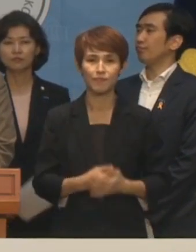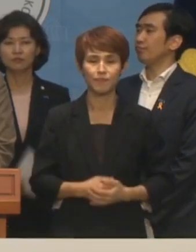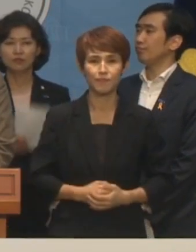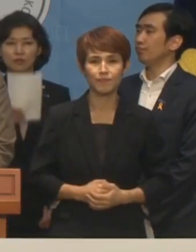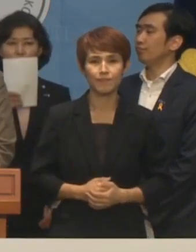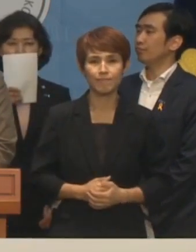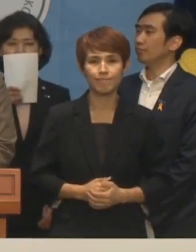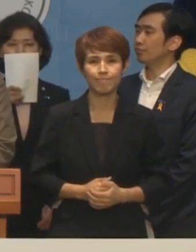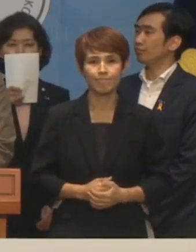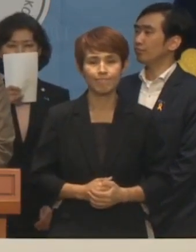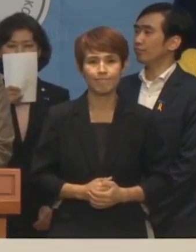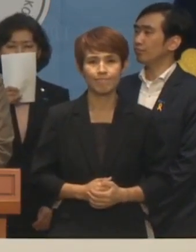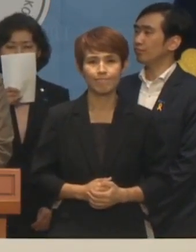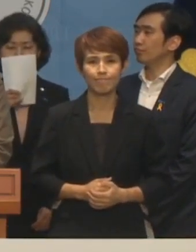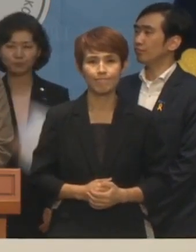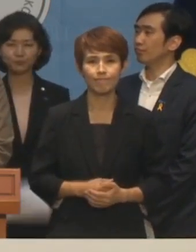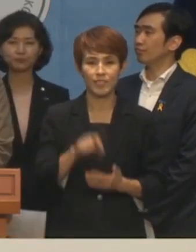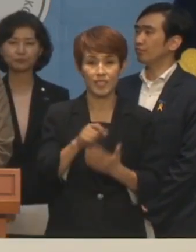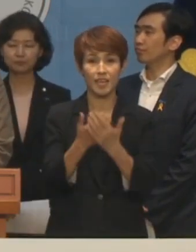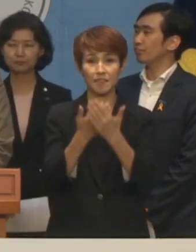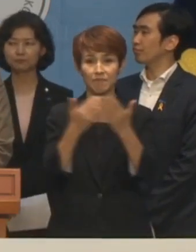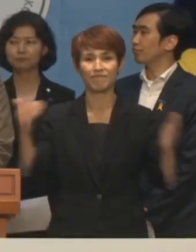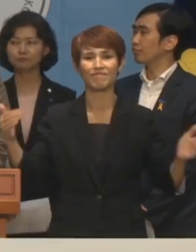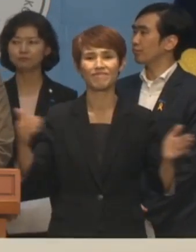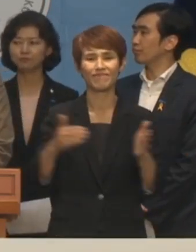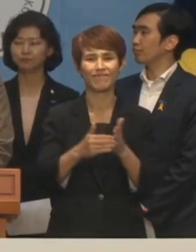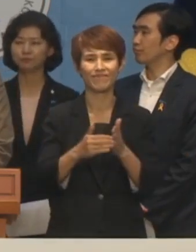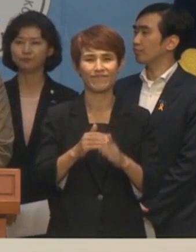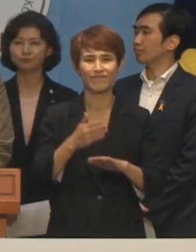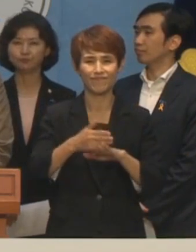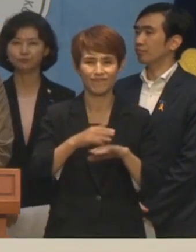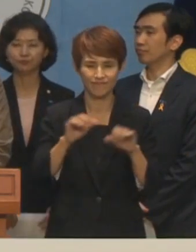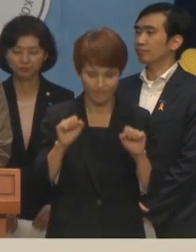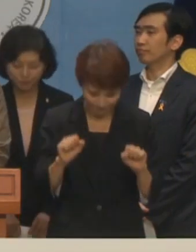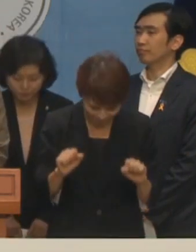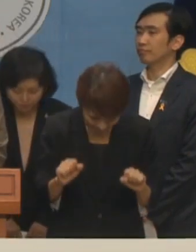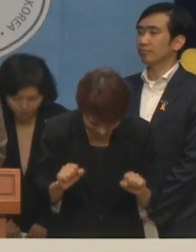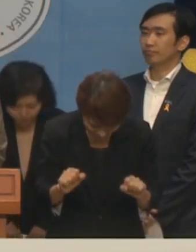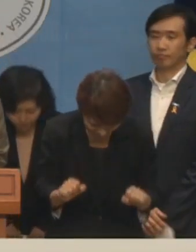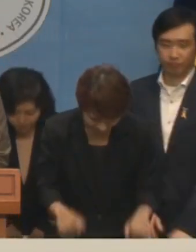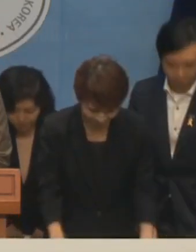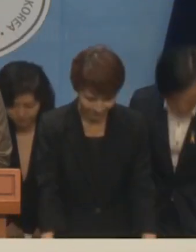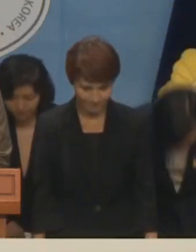되고요. 이상 기자회견을 마치도록 하겠습니다. 감사합니다.